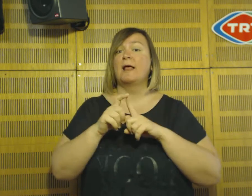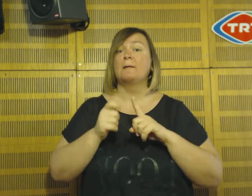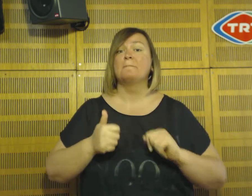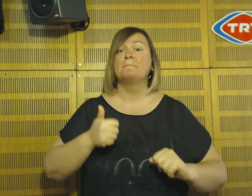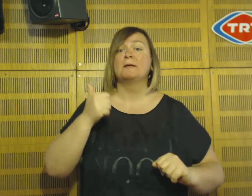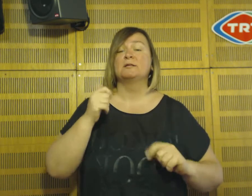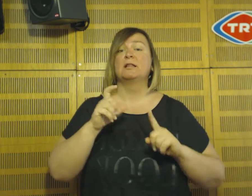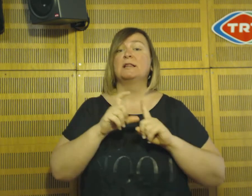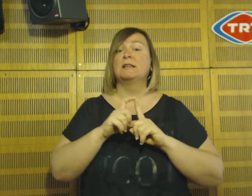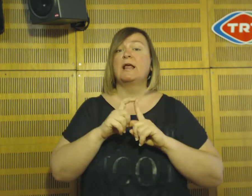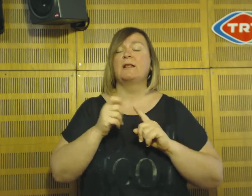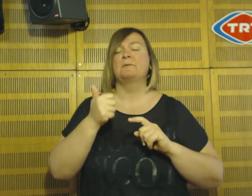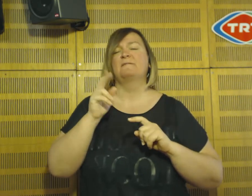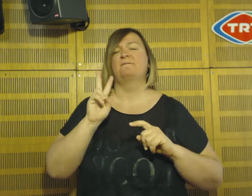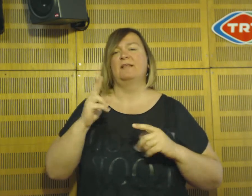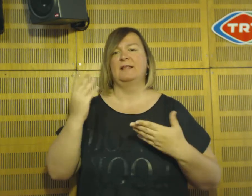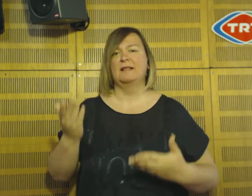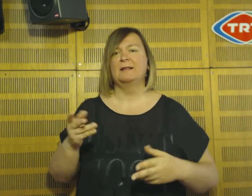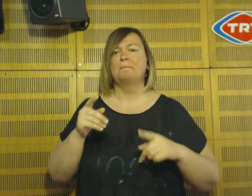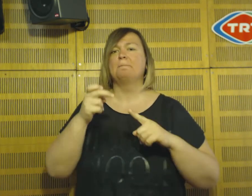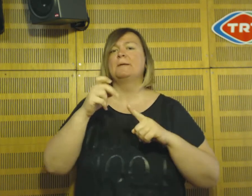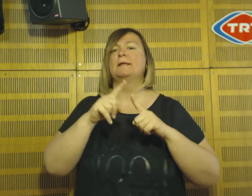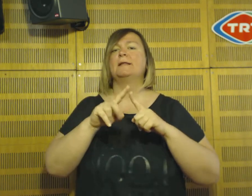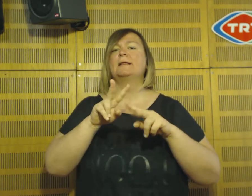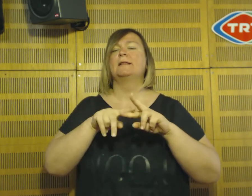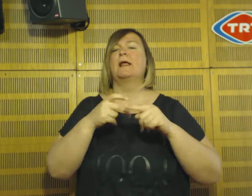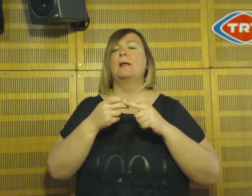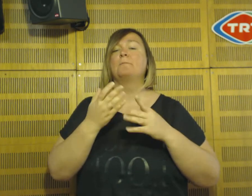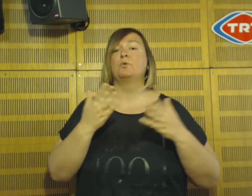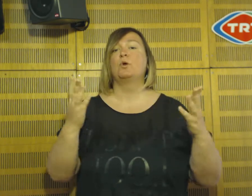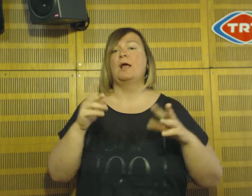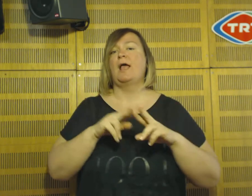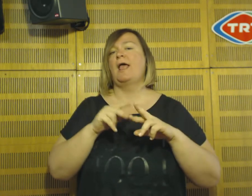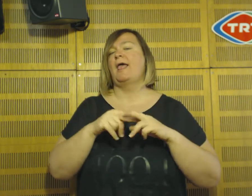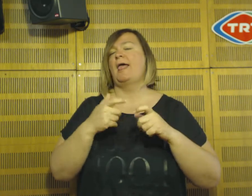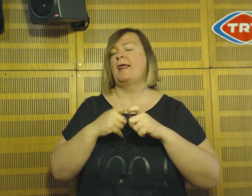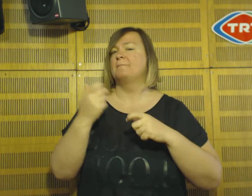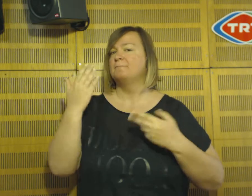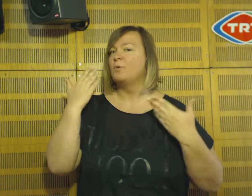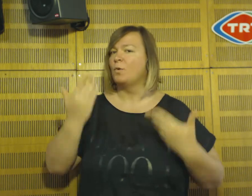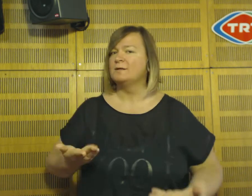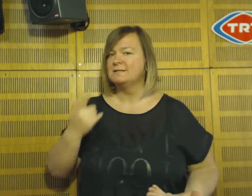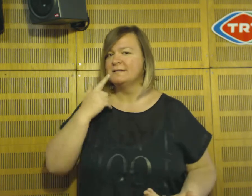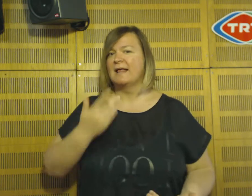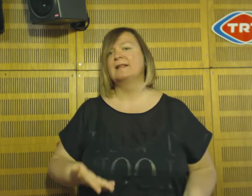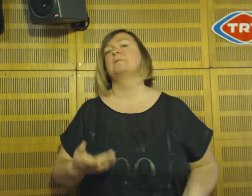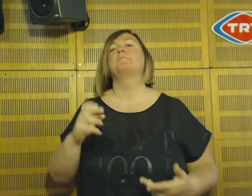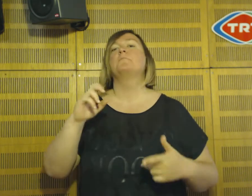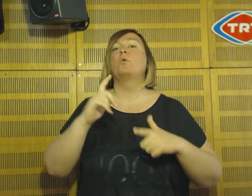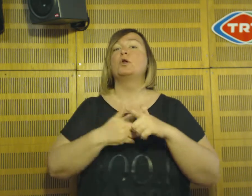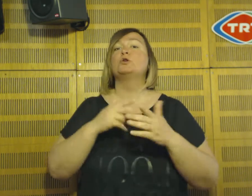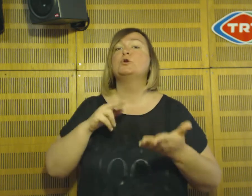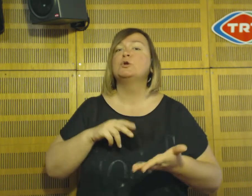Başkanlığı Daire Başkan Vekili Sayın Pınar Büyükkayaer, hoş geldiniz. Hoş bulduk. Ve projenin yürütücüsü